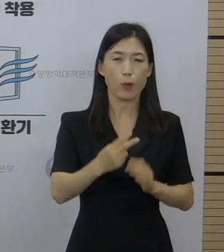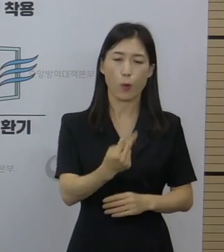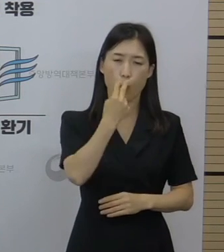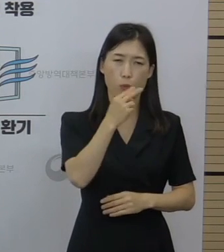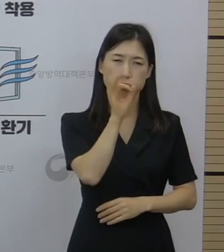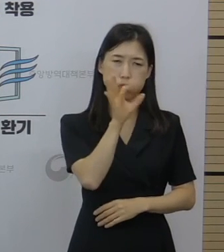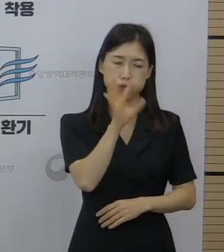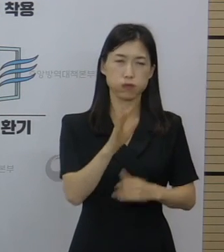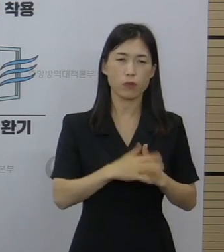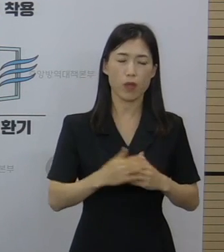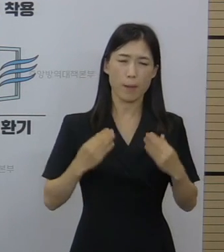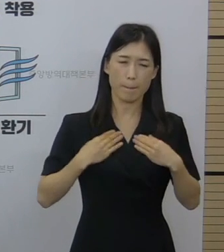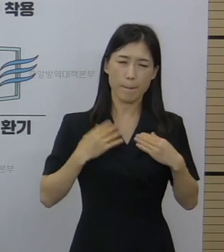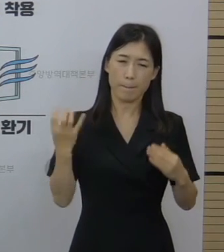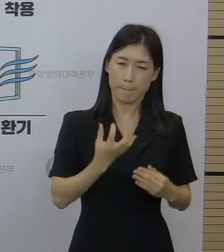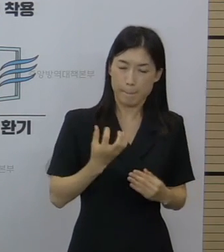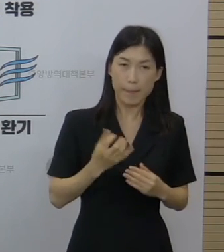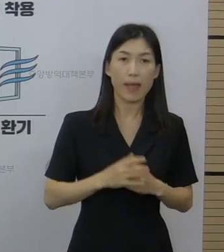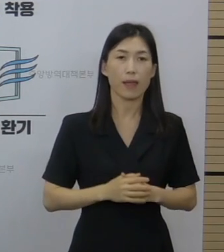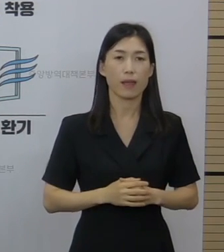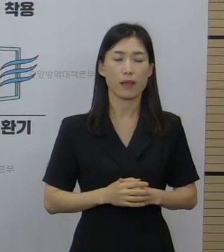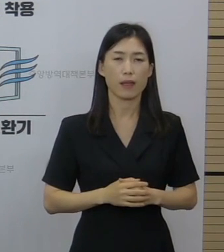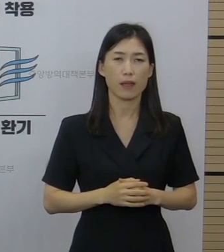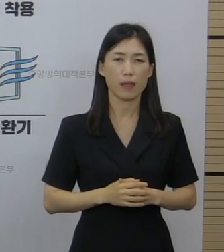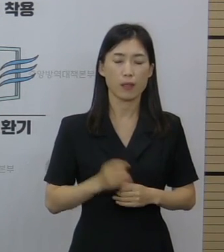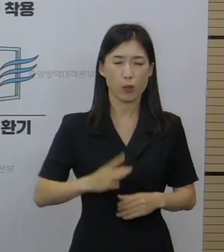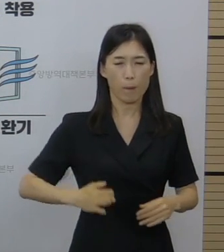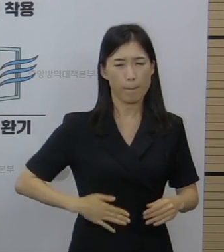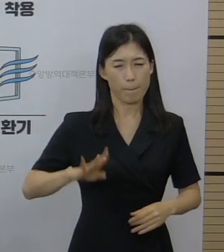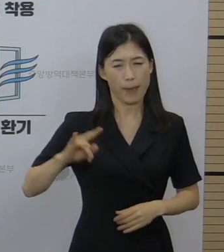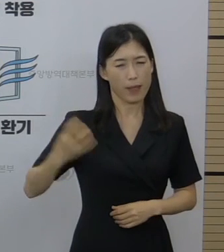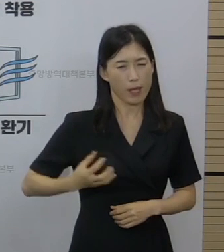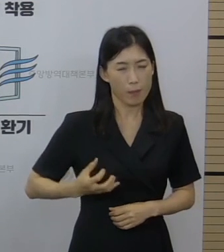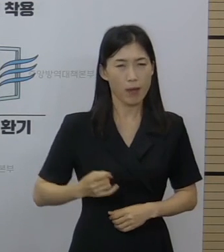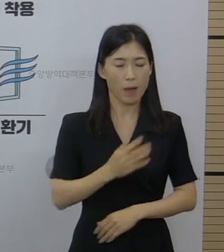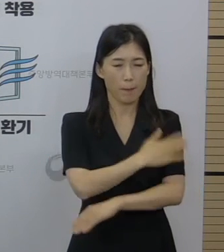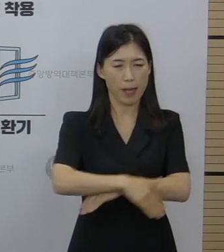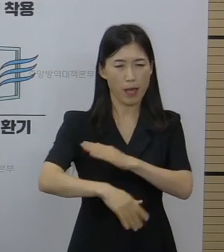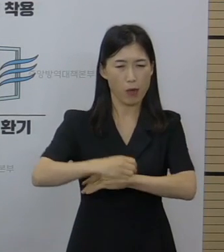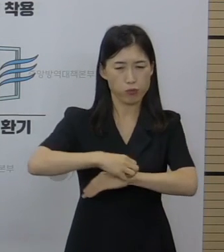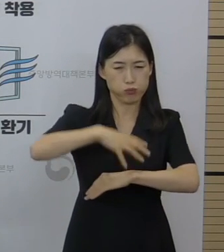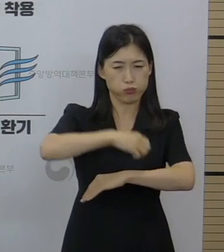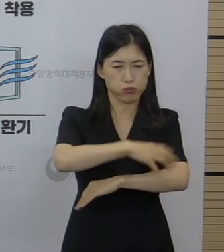호흡곤란, 흉통 그리고 복부 통증이나 팔다리